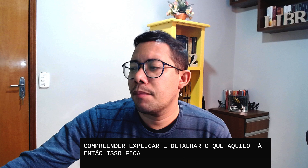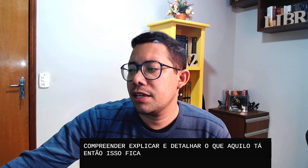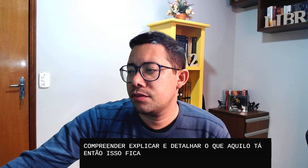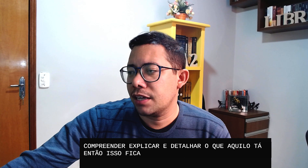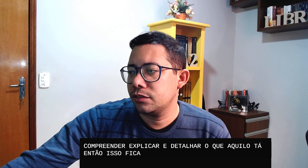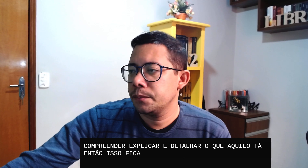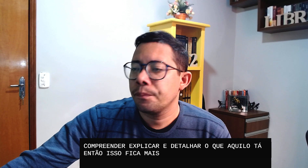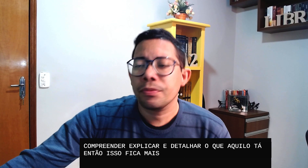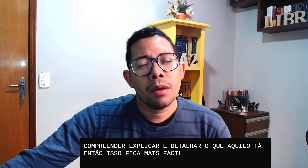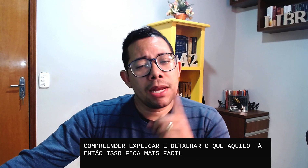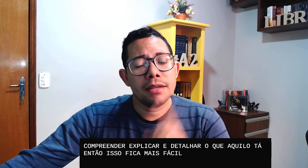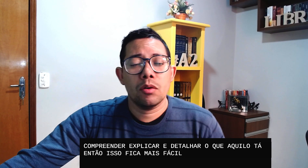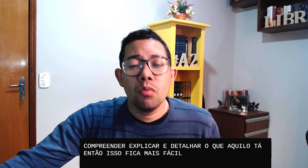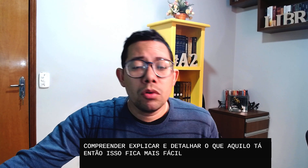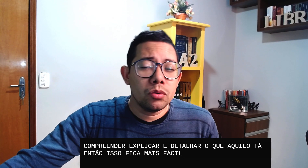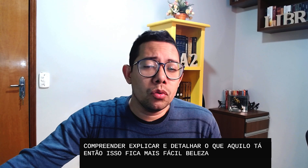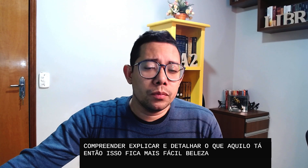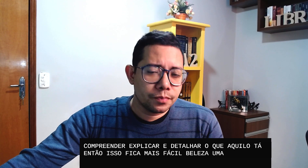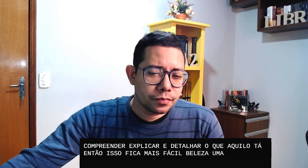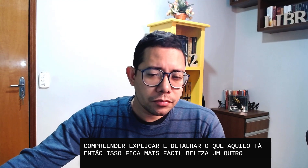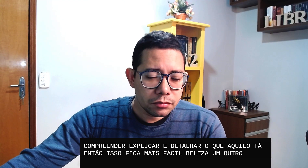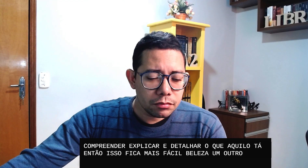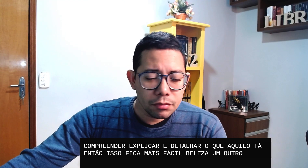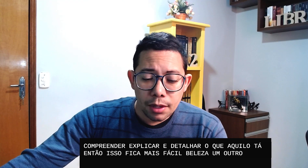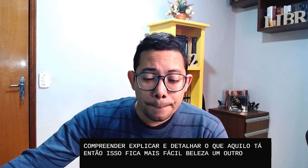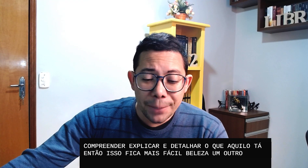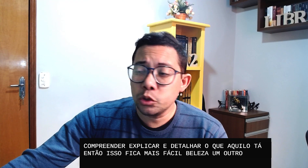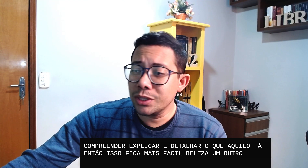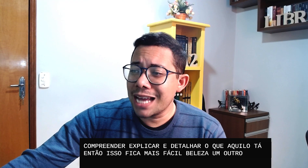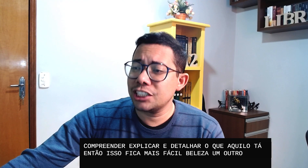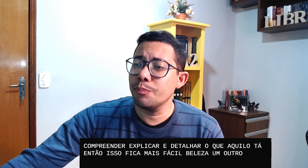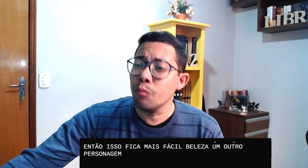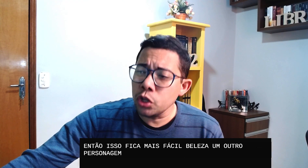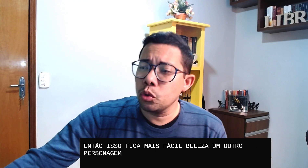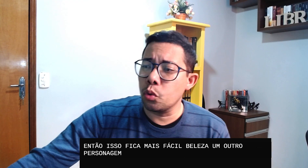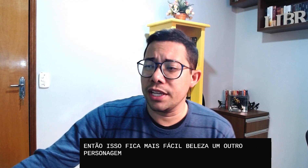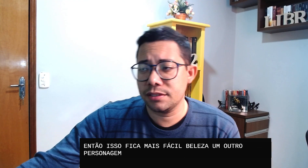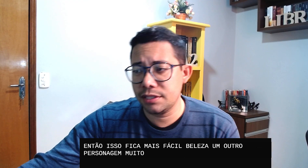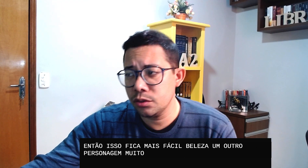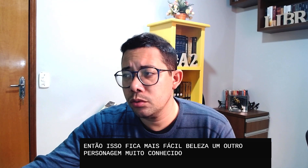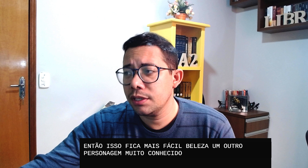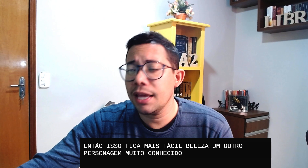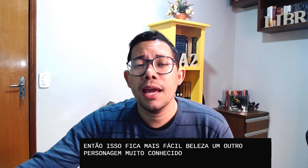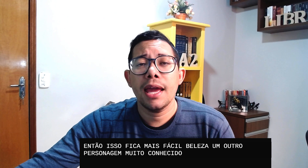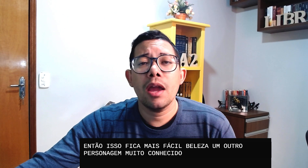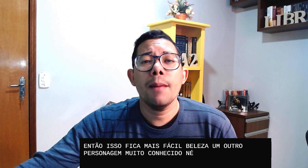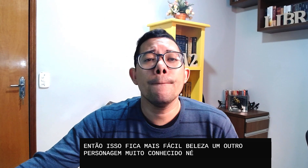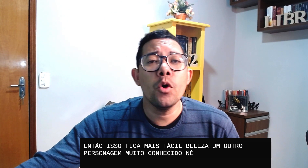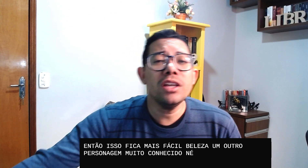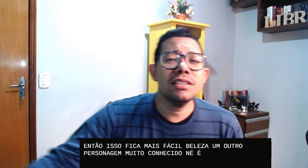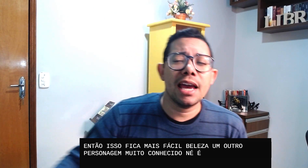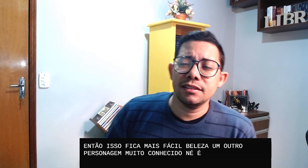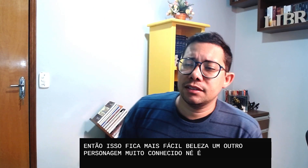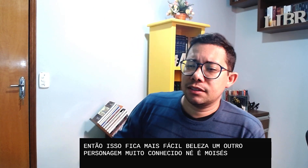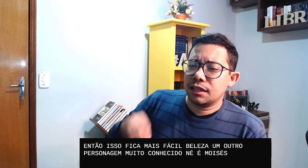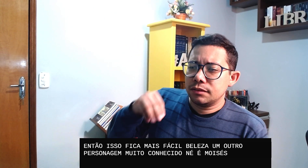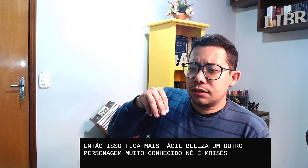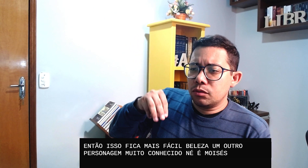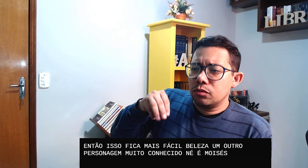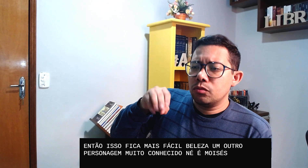mais fácil. Beleza, um outro personagem muito conhecido, né, é Moisés. Tá? Então, um